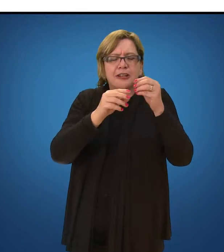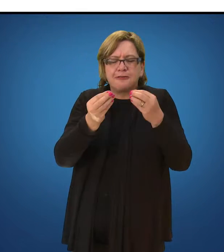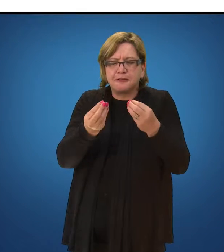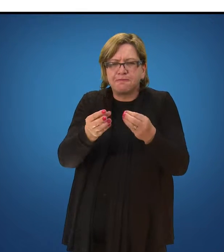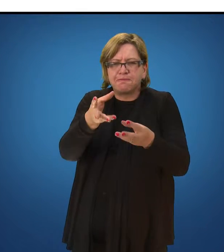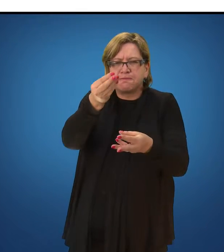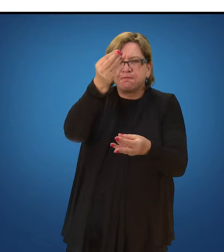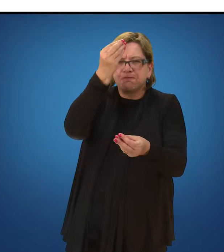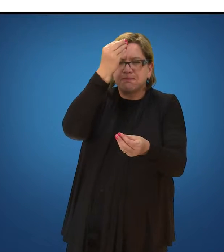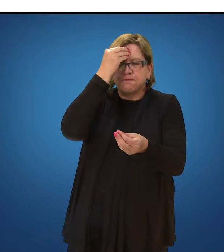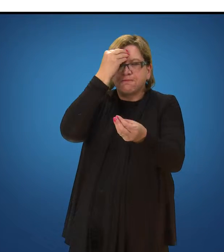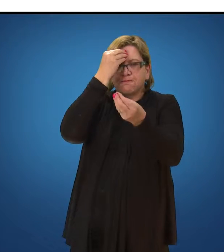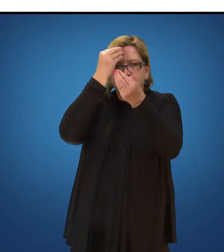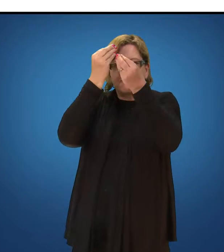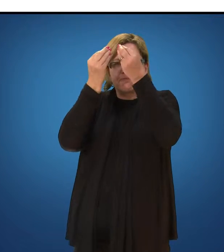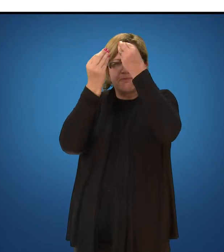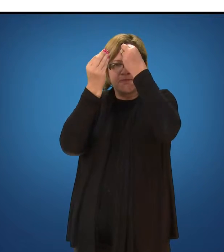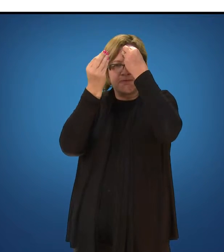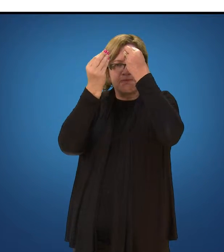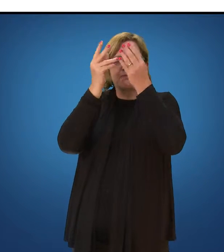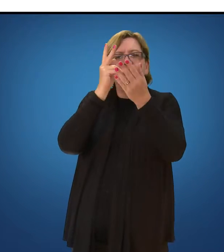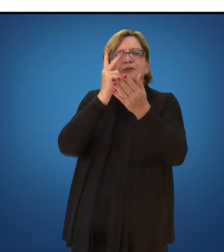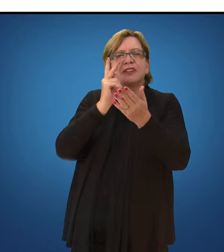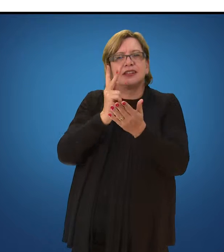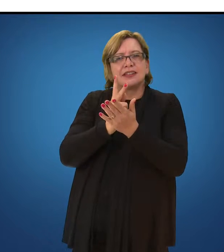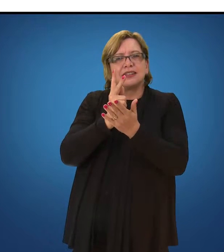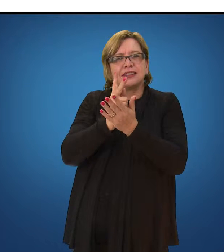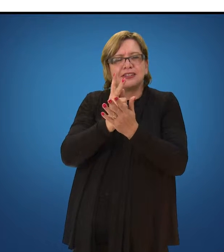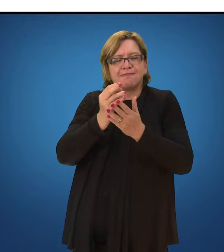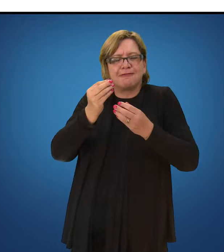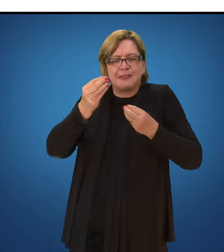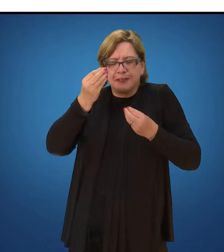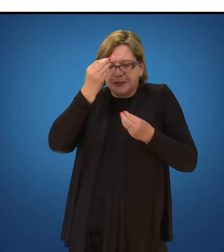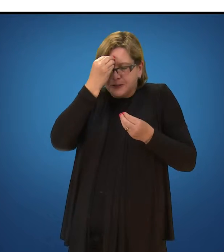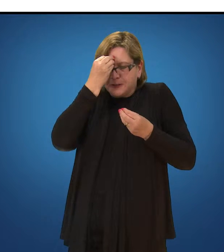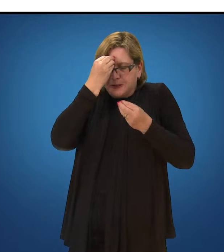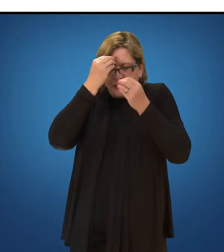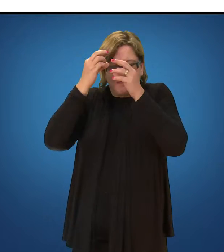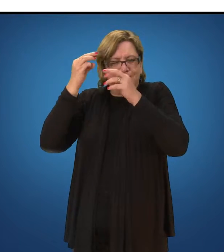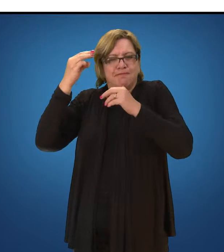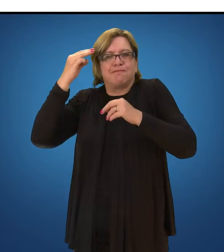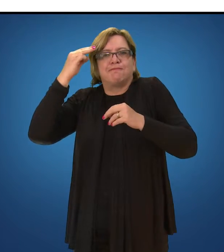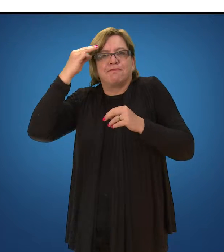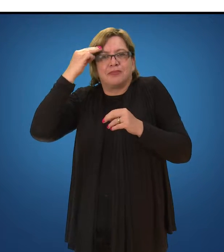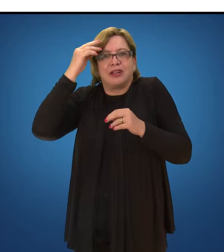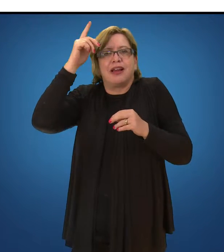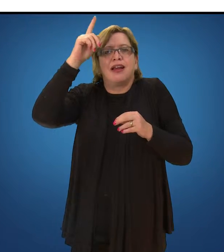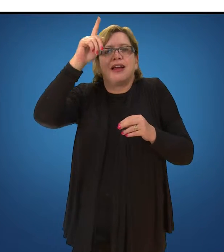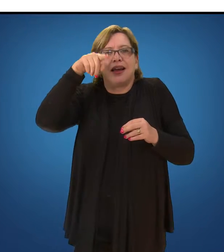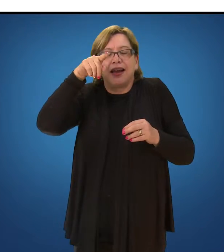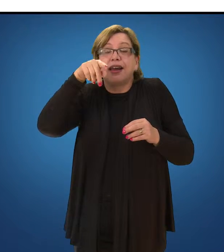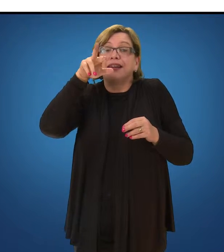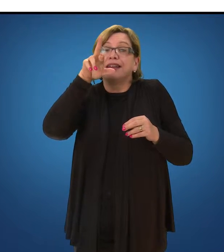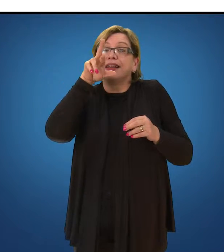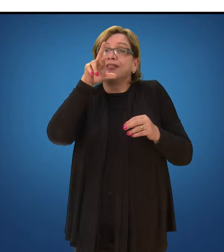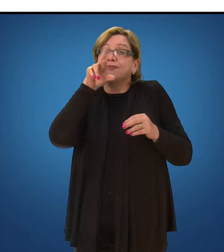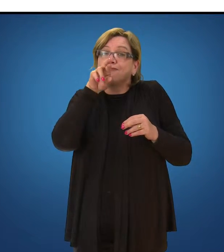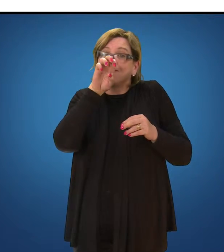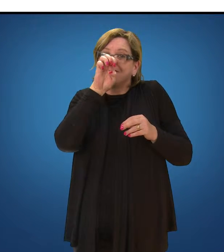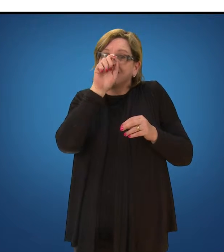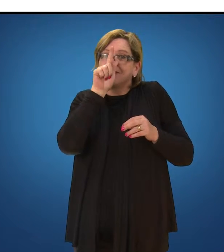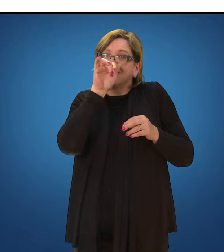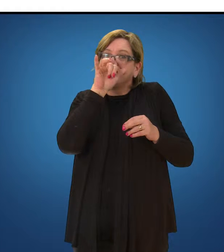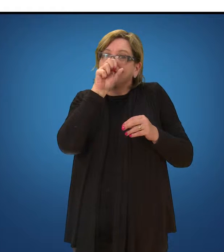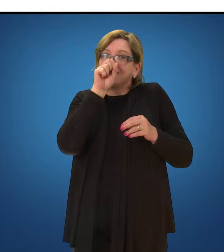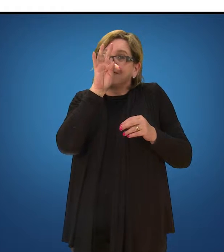entra na nossa mente e se torna parte da nossa memória. É chamado então de registro porque é simplesmente uma espécie